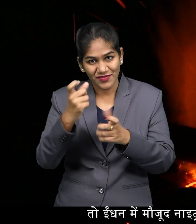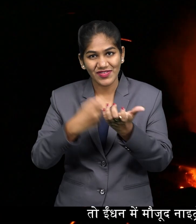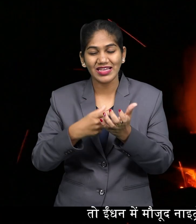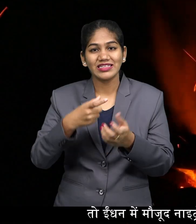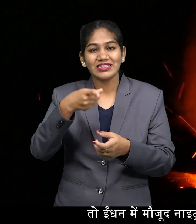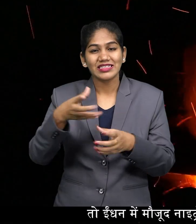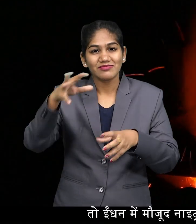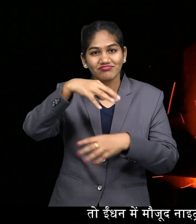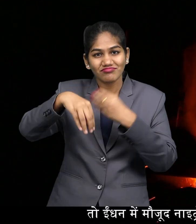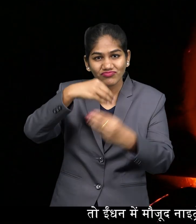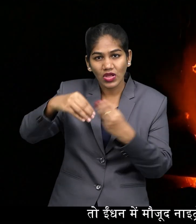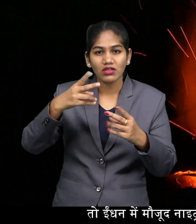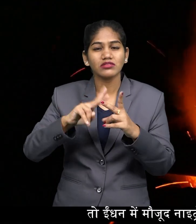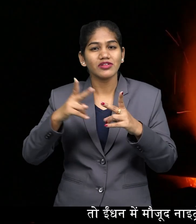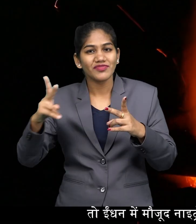ऑक्साइड बनाते हैं।